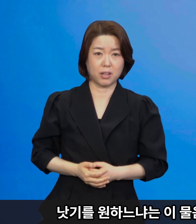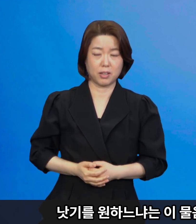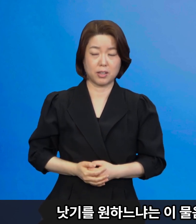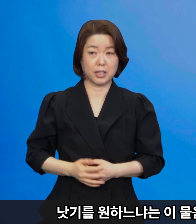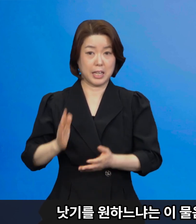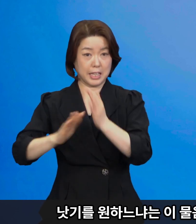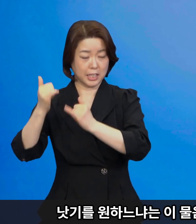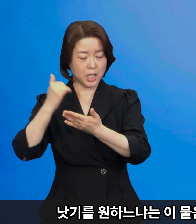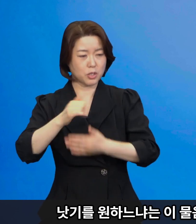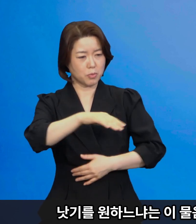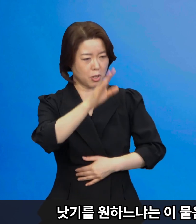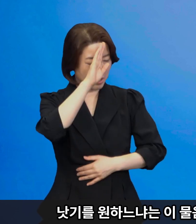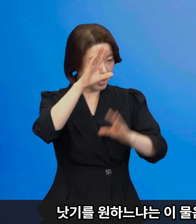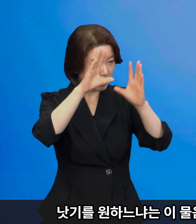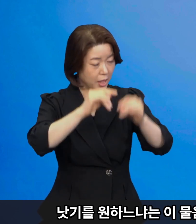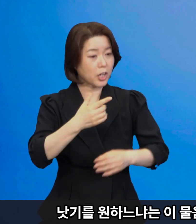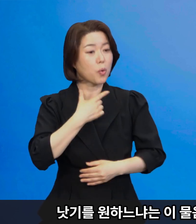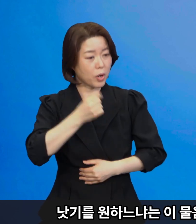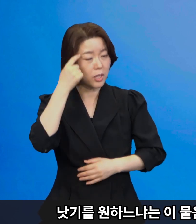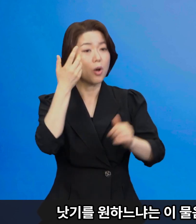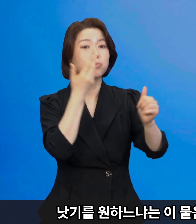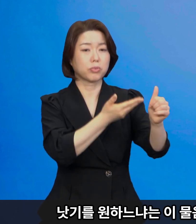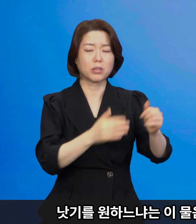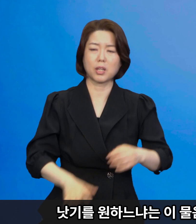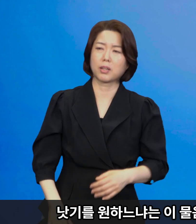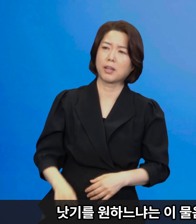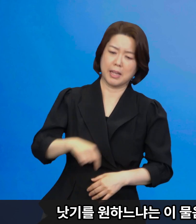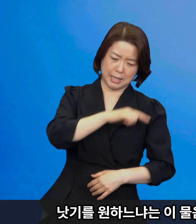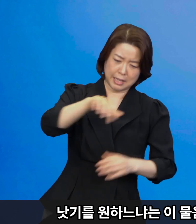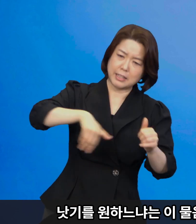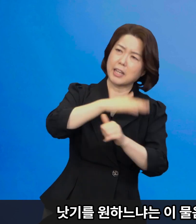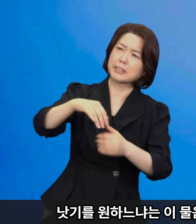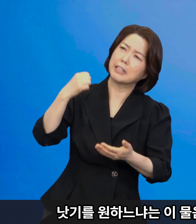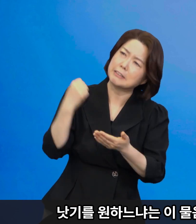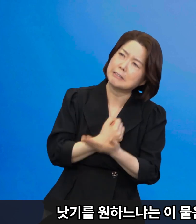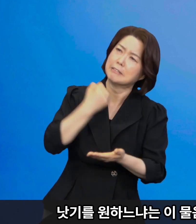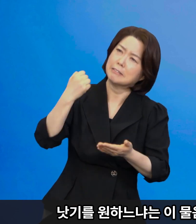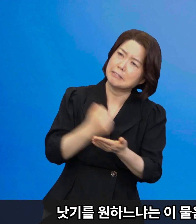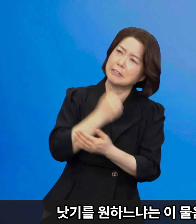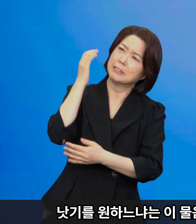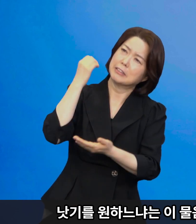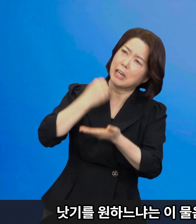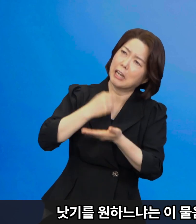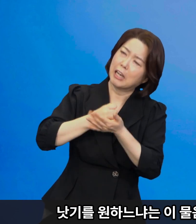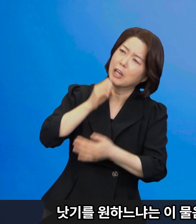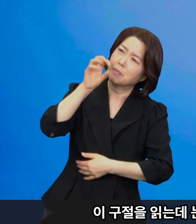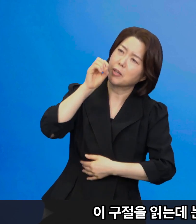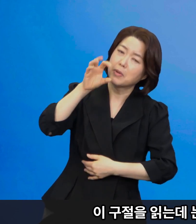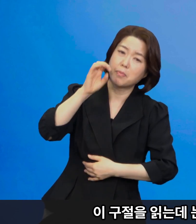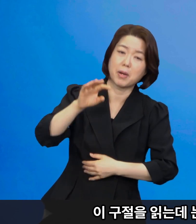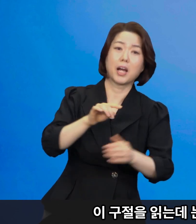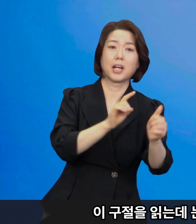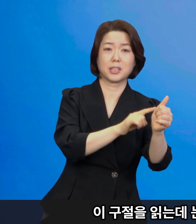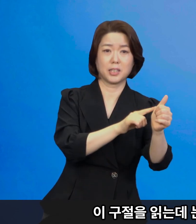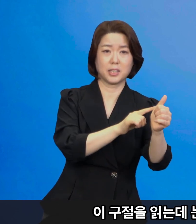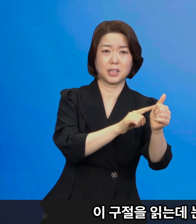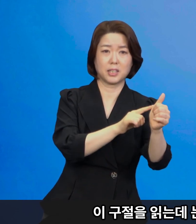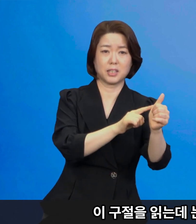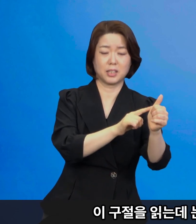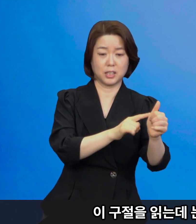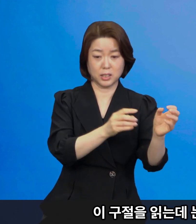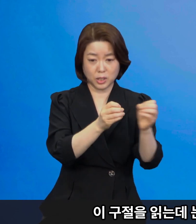낫기를 원하느냐는 이 물음에 신세 한탄하고 있는 이 사람 이 구절을